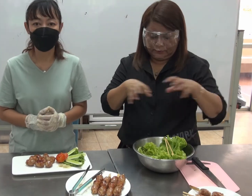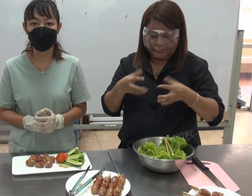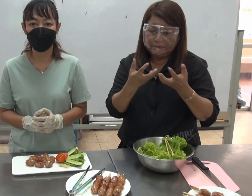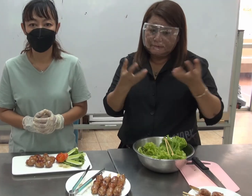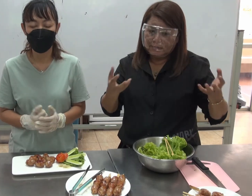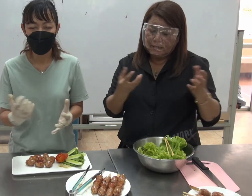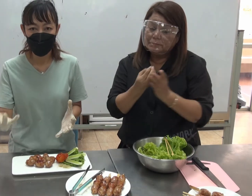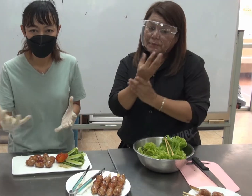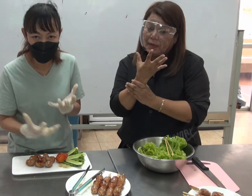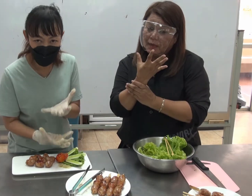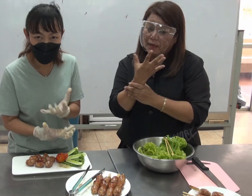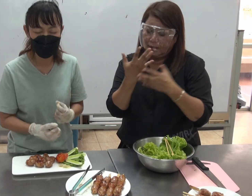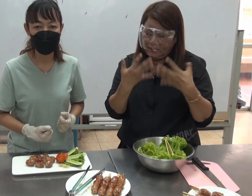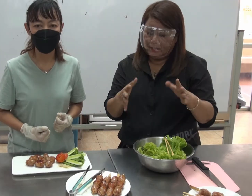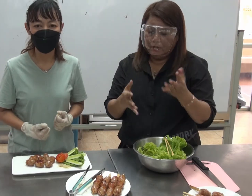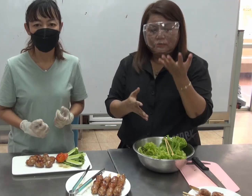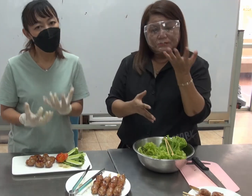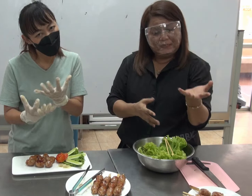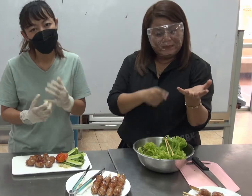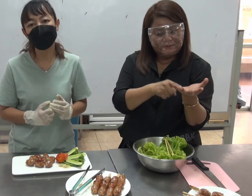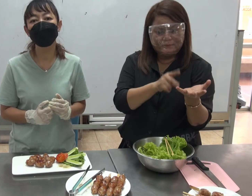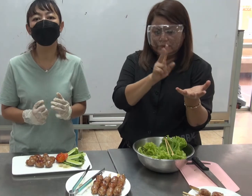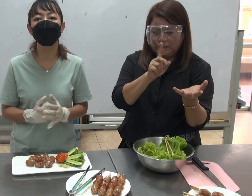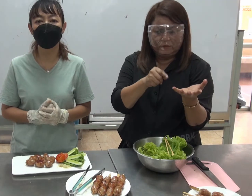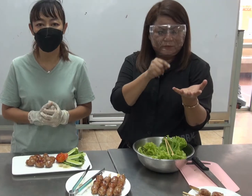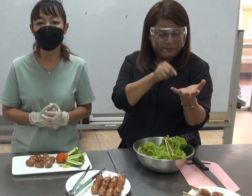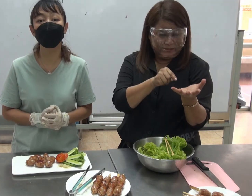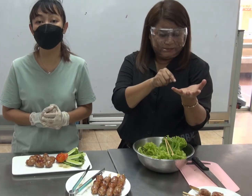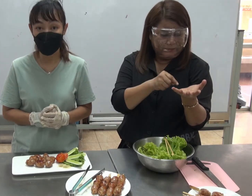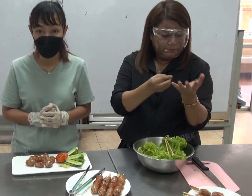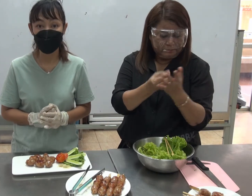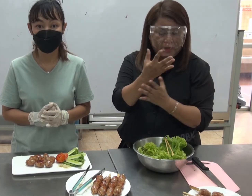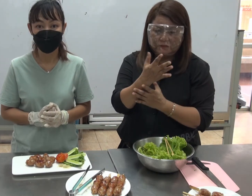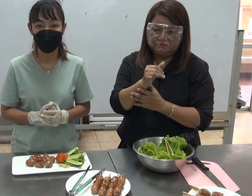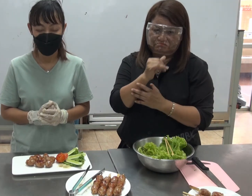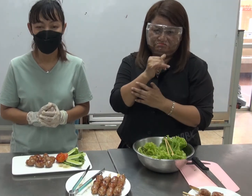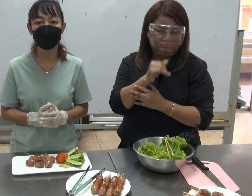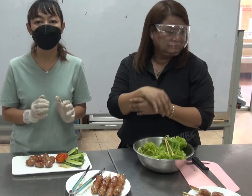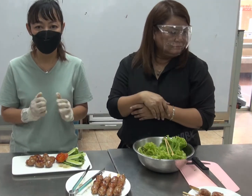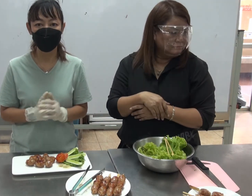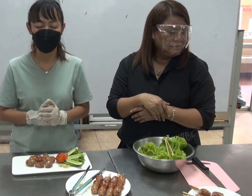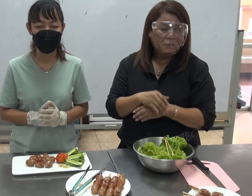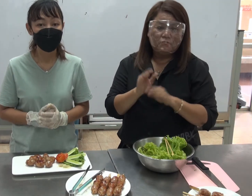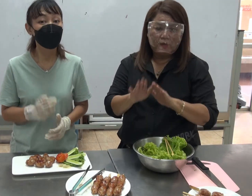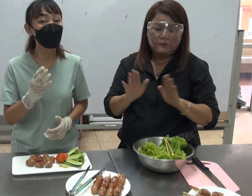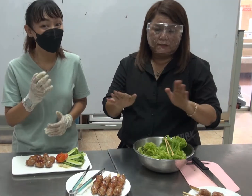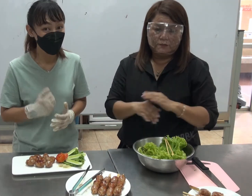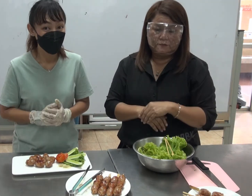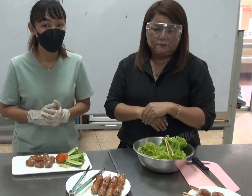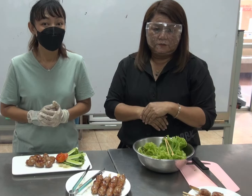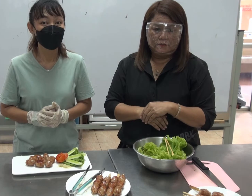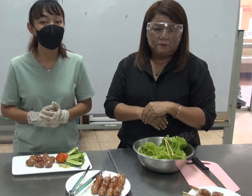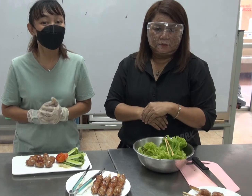ผักแล้วเราเอาจานสีเขียวมาใส่ผักมันก็จะไม่โดดเด่นนะคะนะก็ฝากเด็กๆไว้แล้วเ